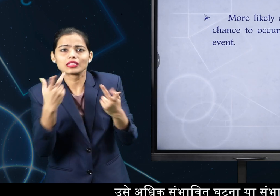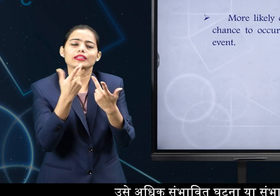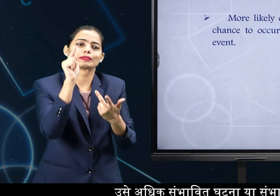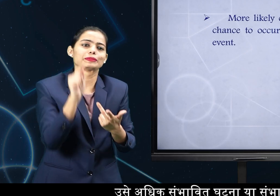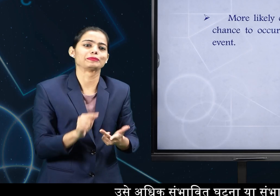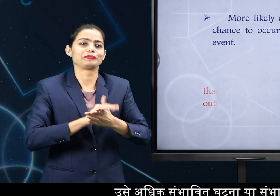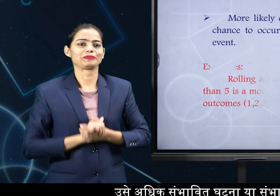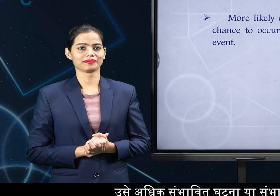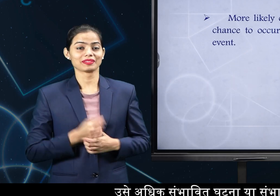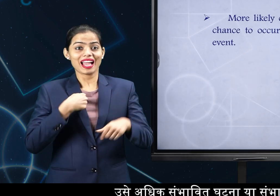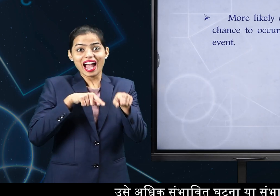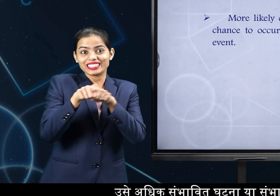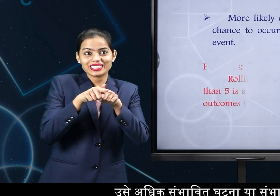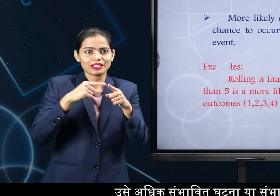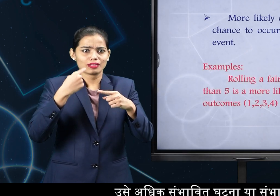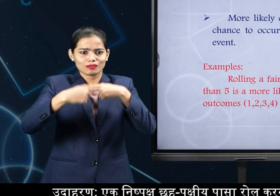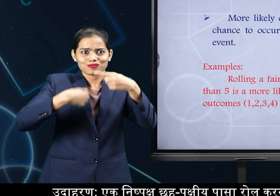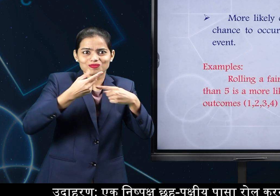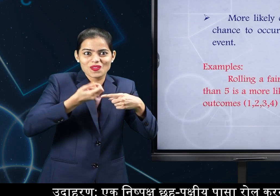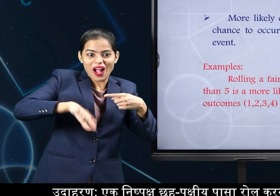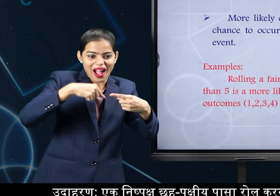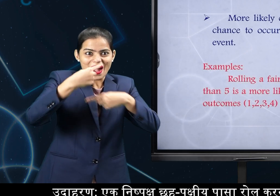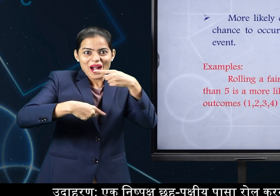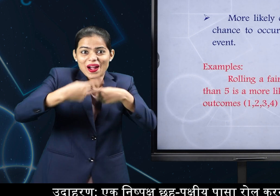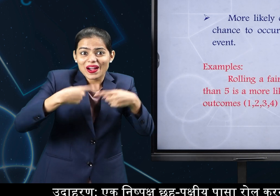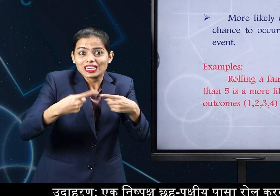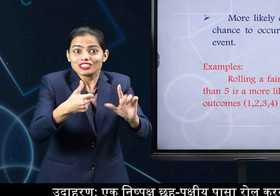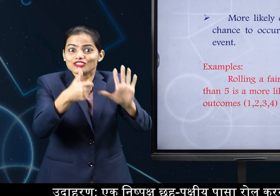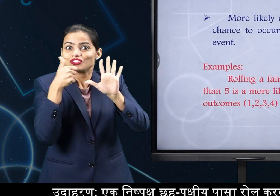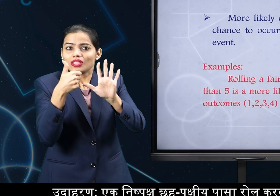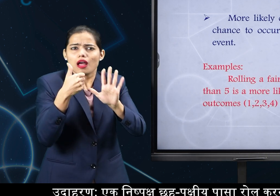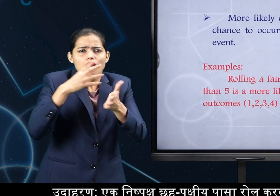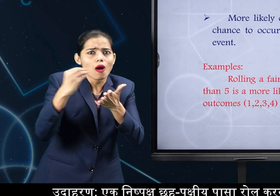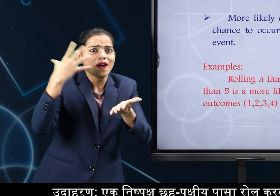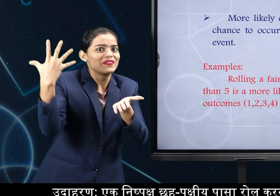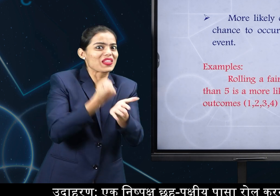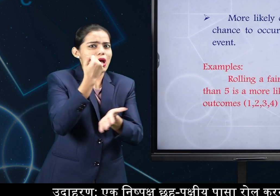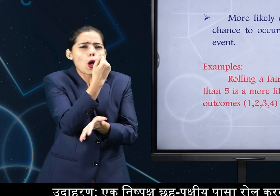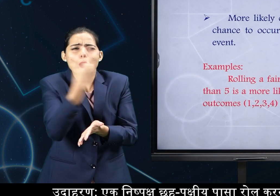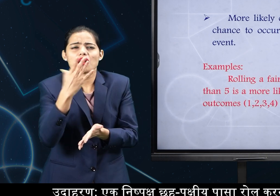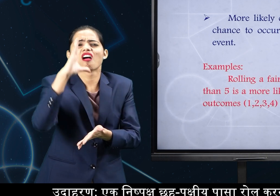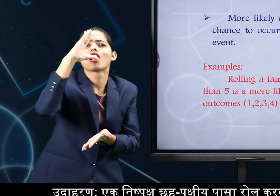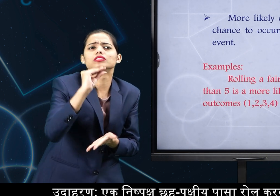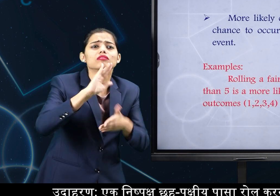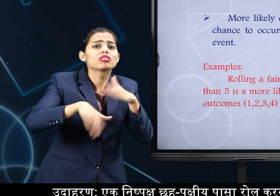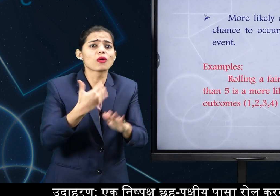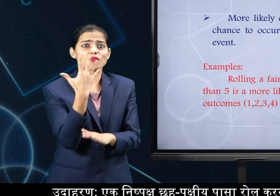या संभावित घटना कहा जाता है। उदाहरण, एक निष्पक्ष चहपक्षीय पासा रोल करना और 5 से कम संख्या